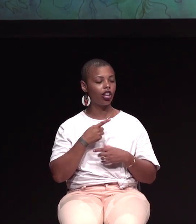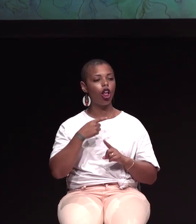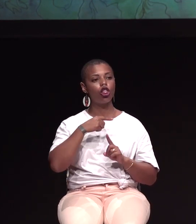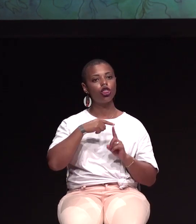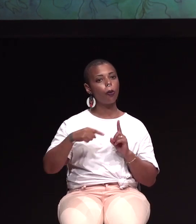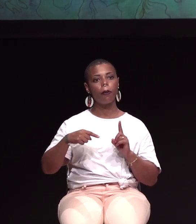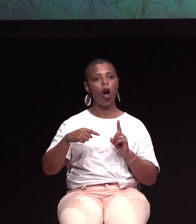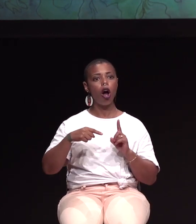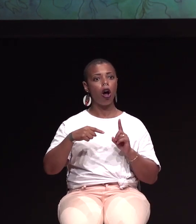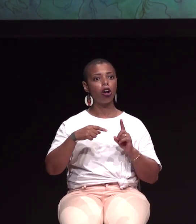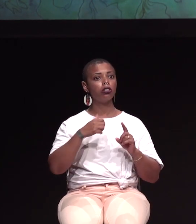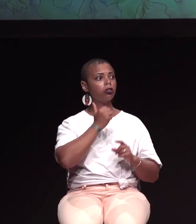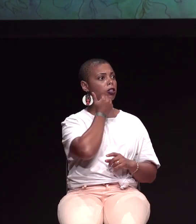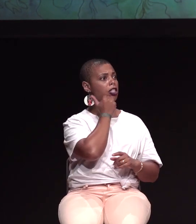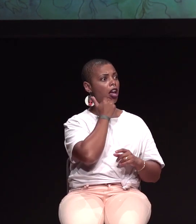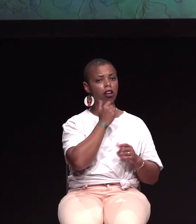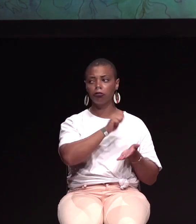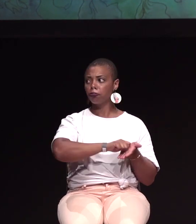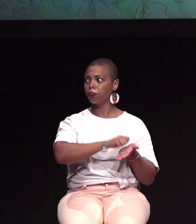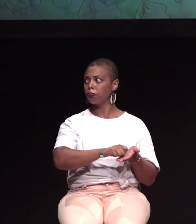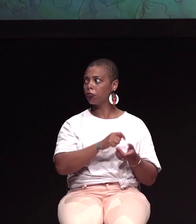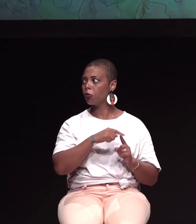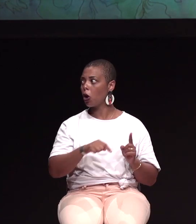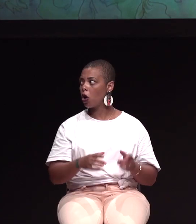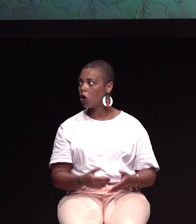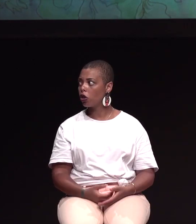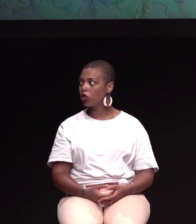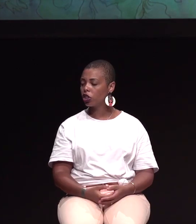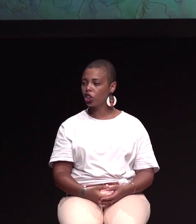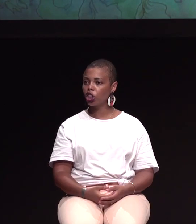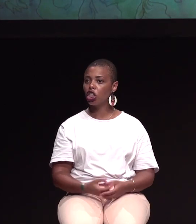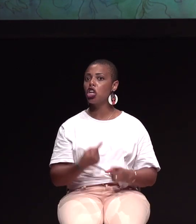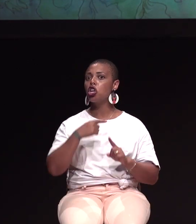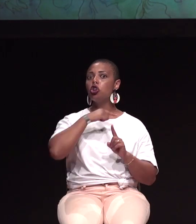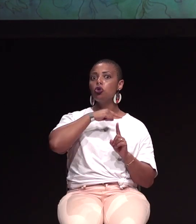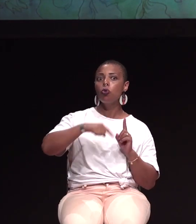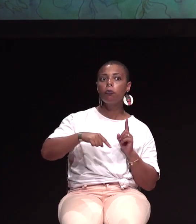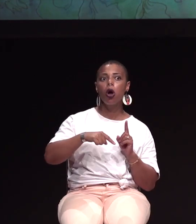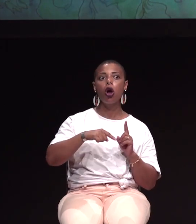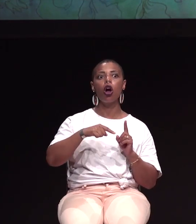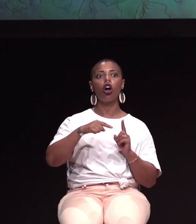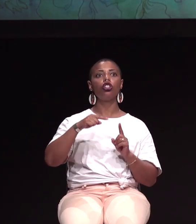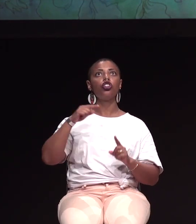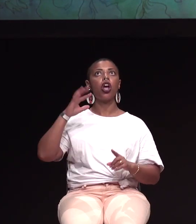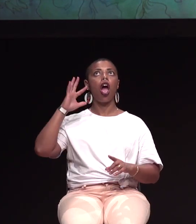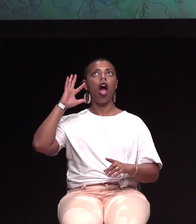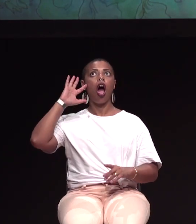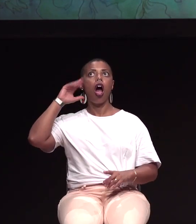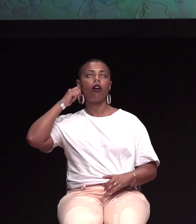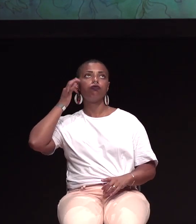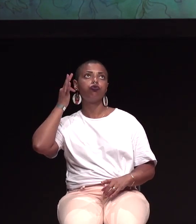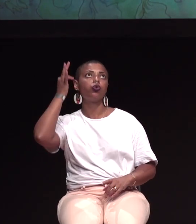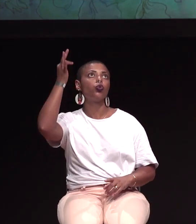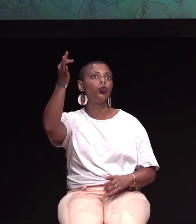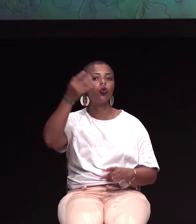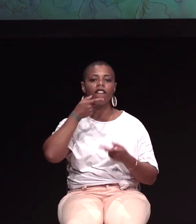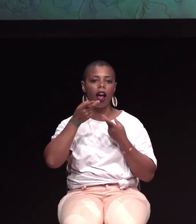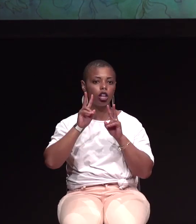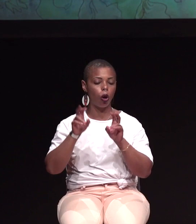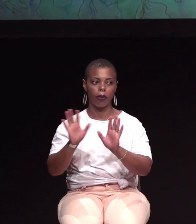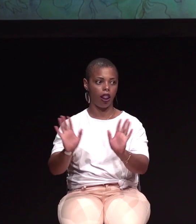ficção científica. Não pode fazer afrofuturismo. Não pode